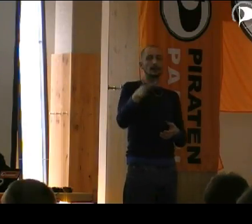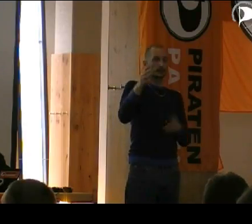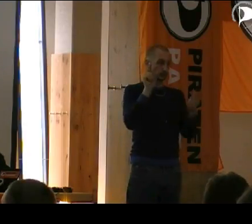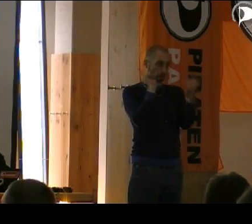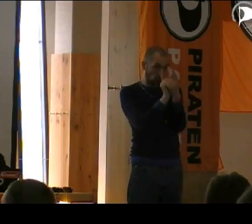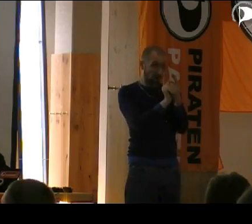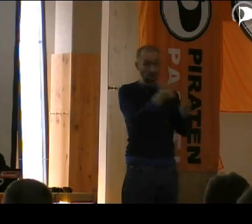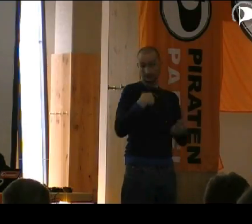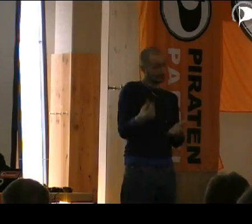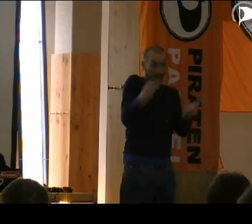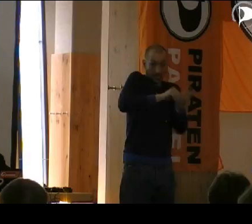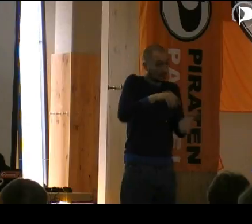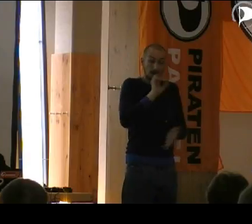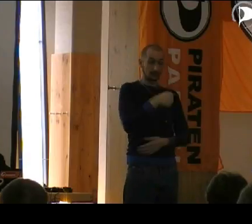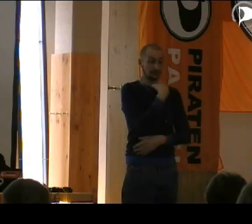und